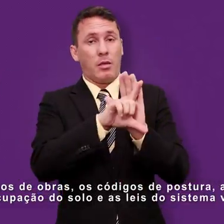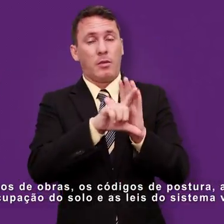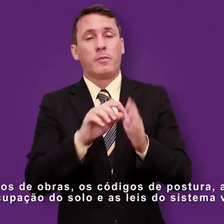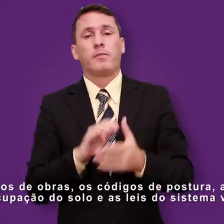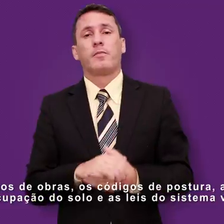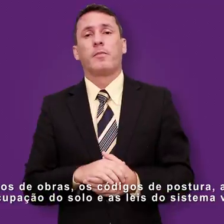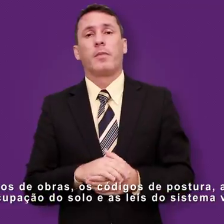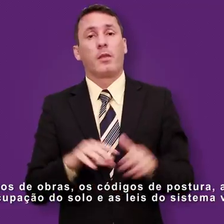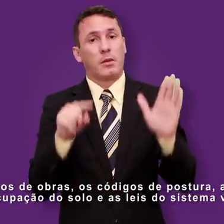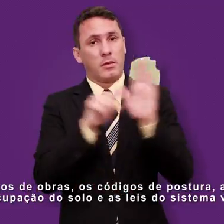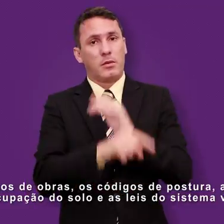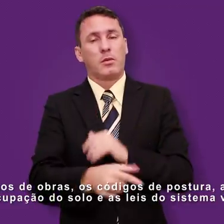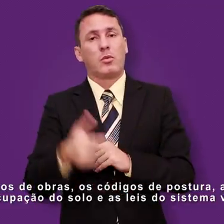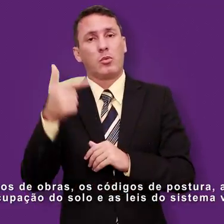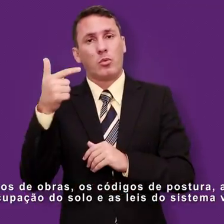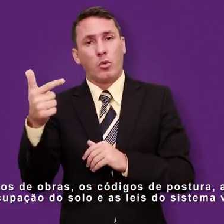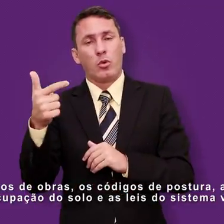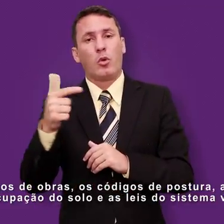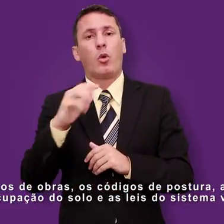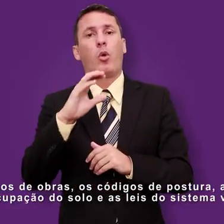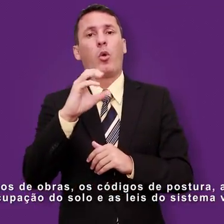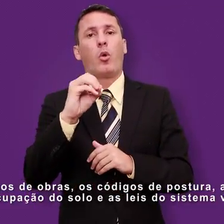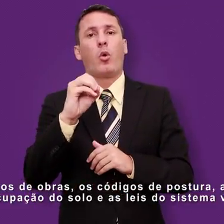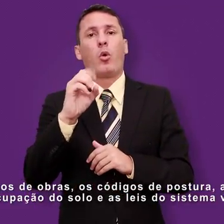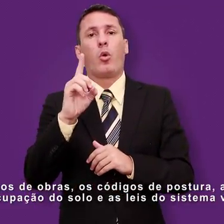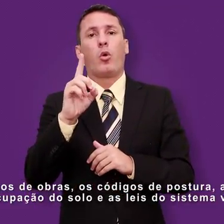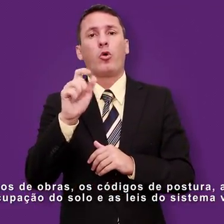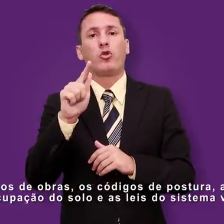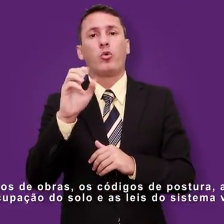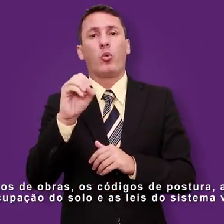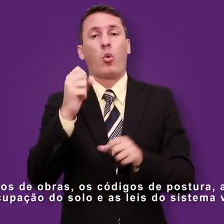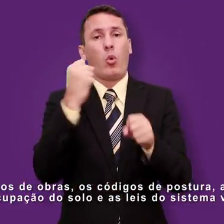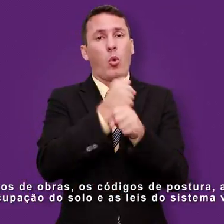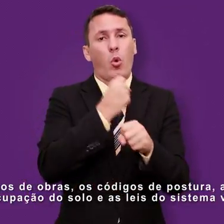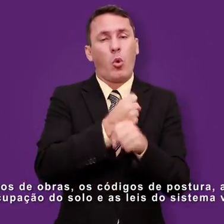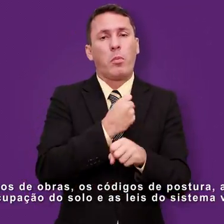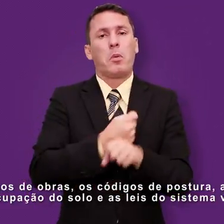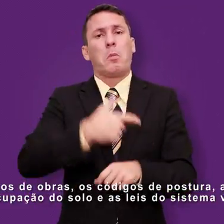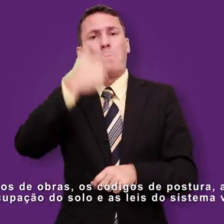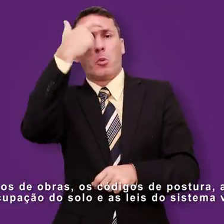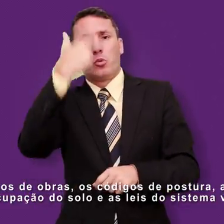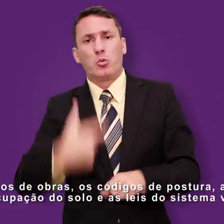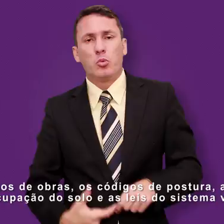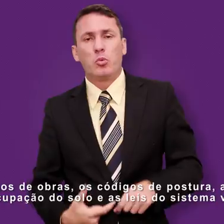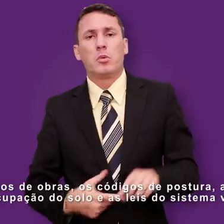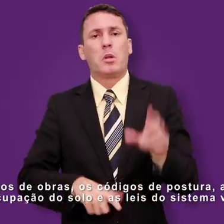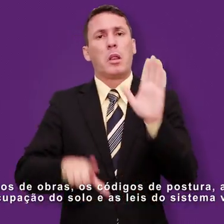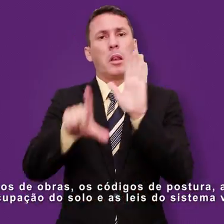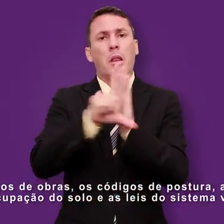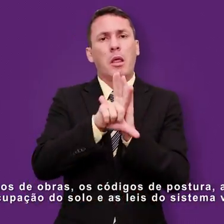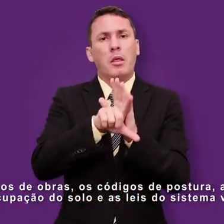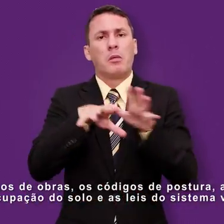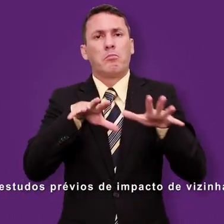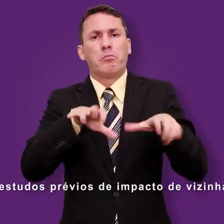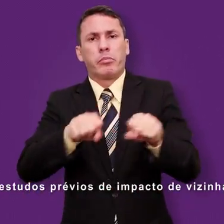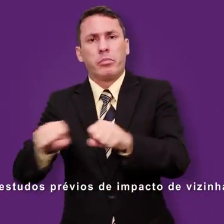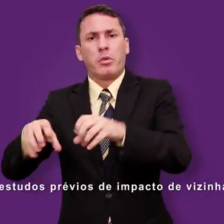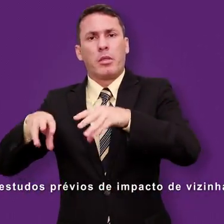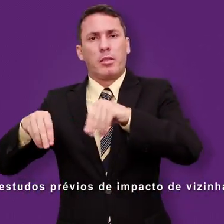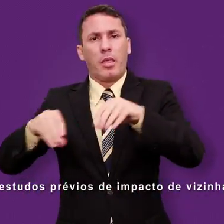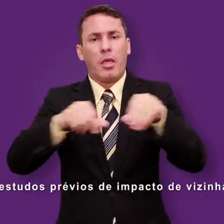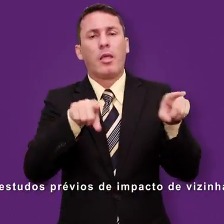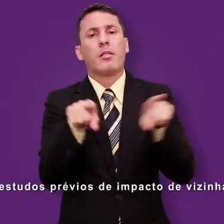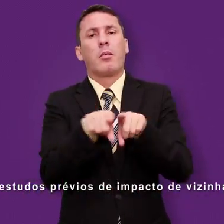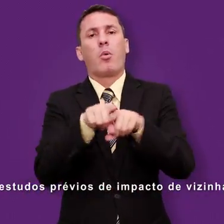de obra, os códigos de postura, as leis de uso e ocupação do solo e as leis do sistema viário.